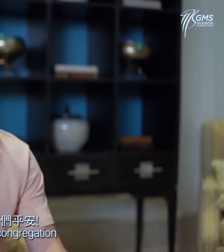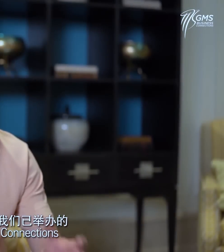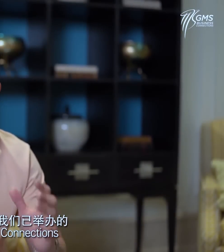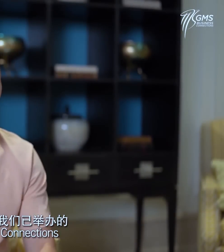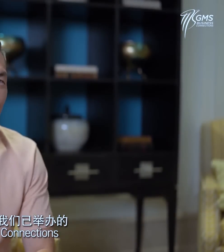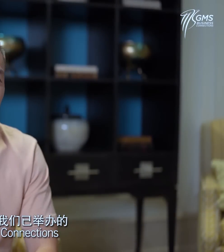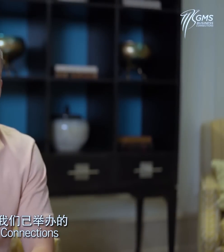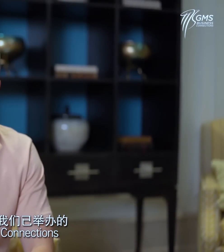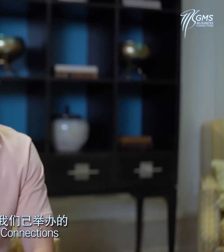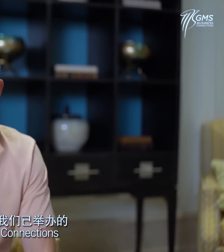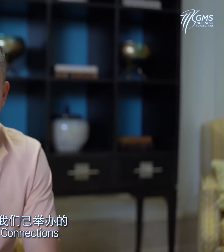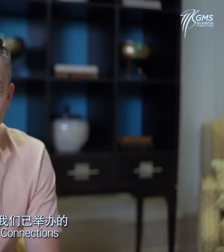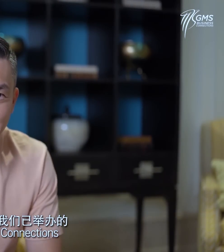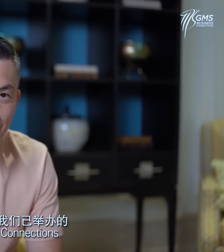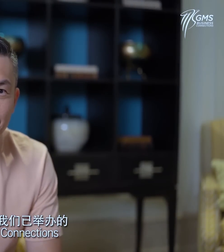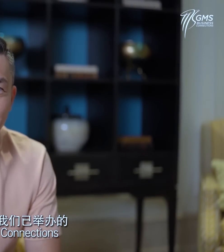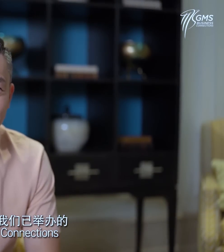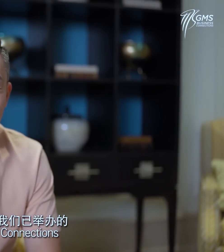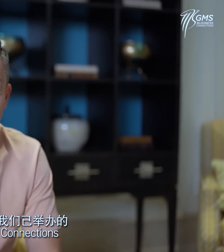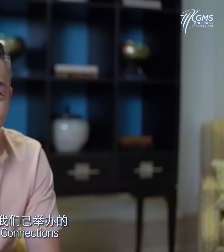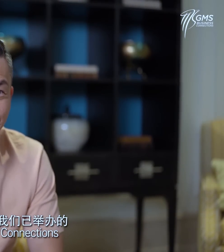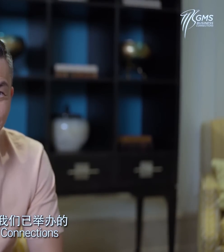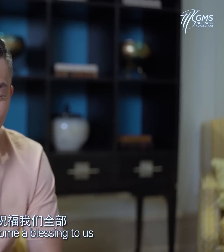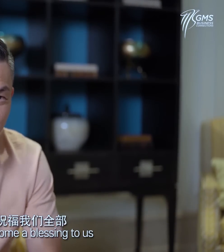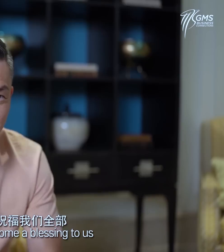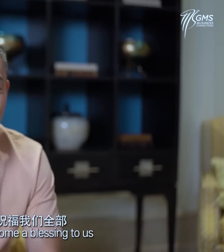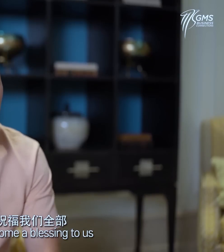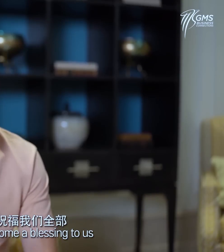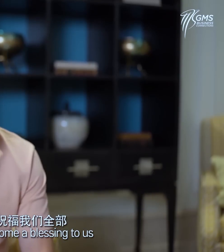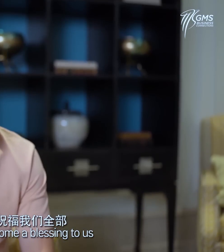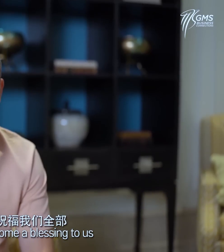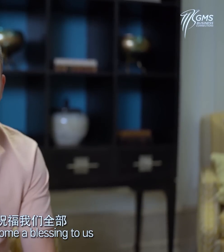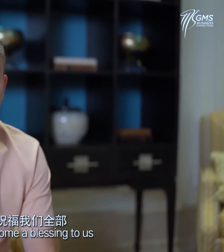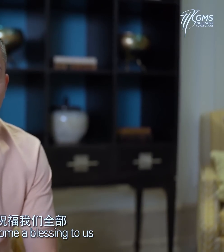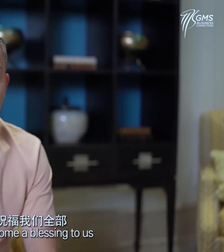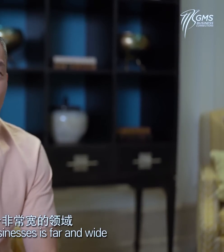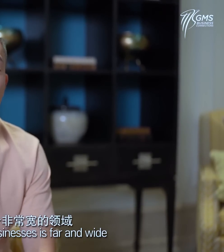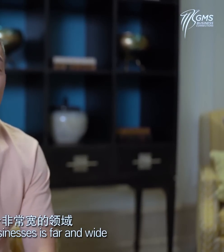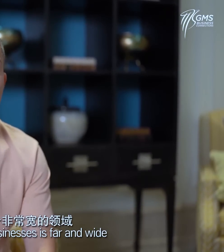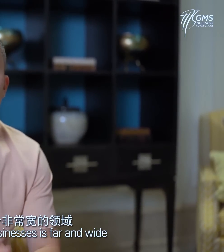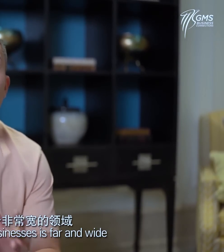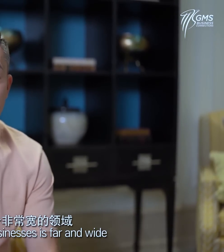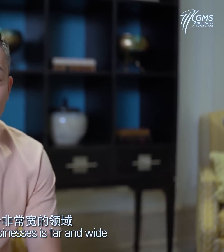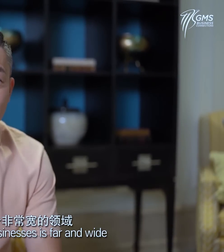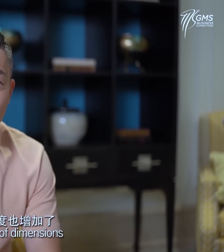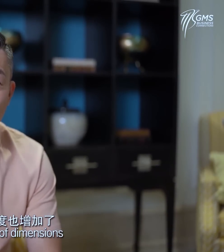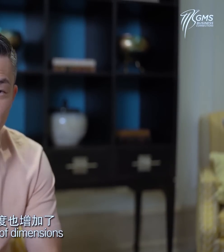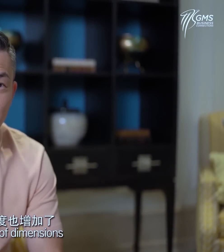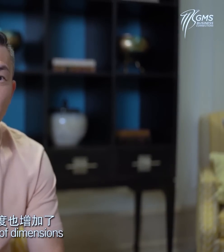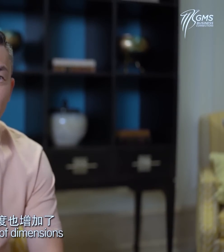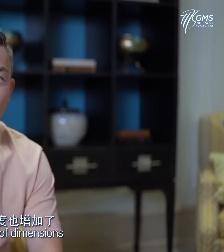Shalom Jemaat, masih tetap soal business connections yang kita sudah adakan, aplikasinya akan memberkati semua. Yang namanya bisnis itu luas